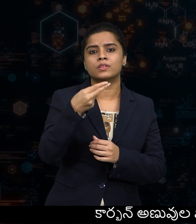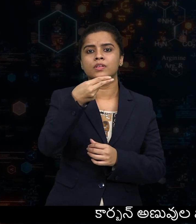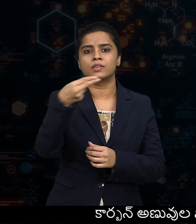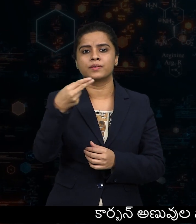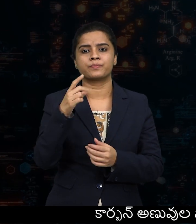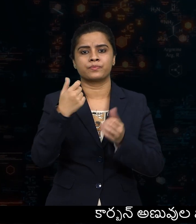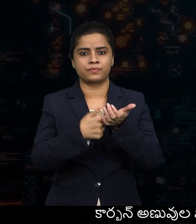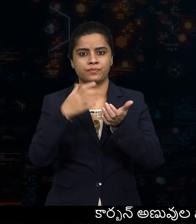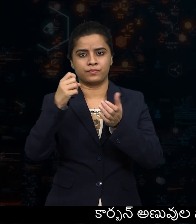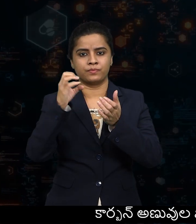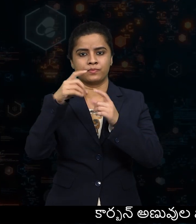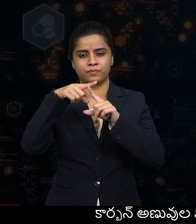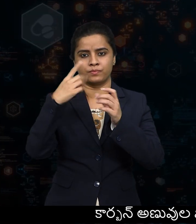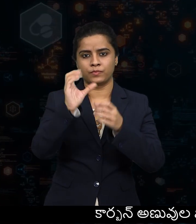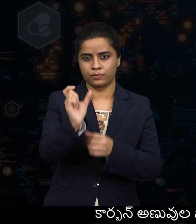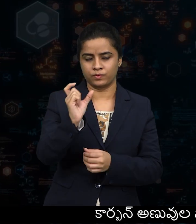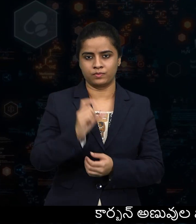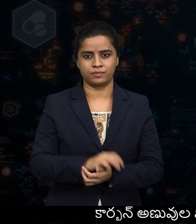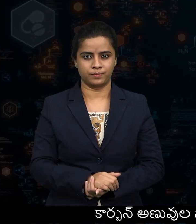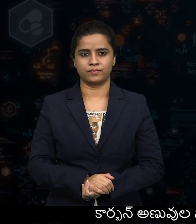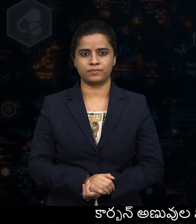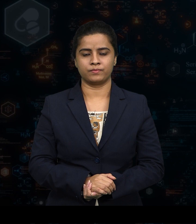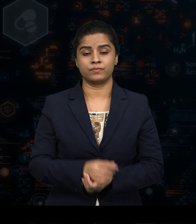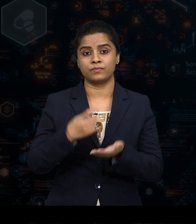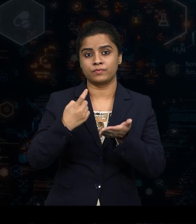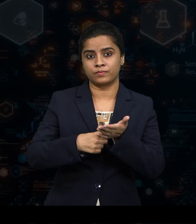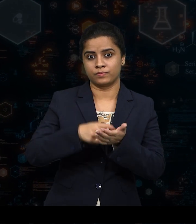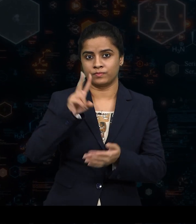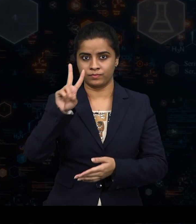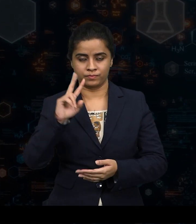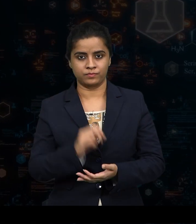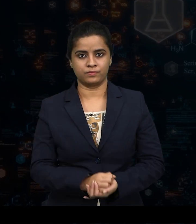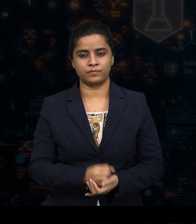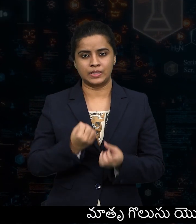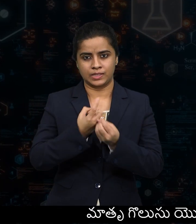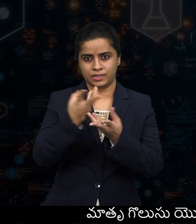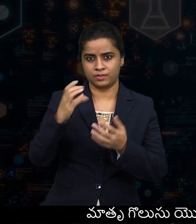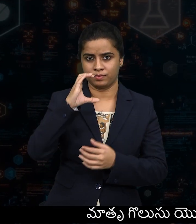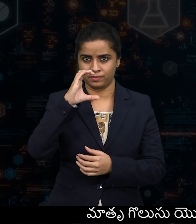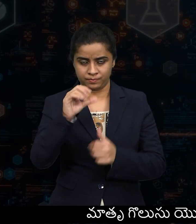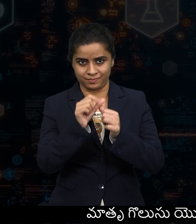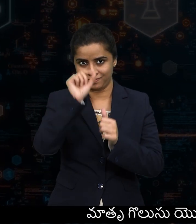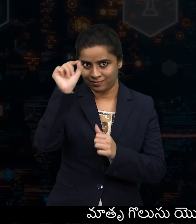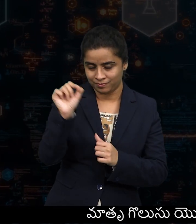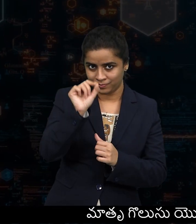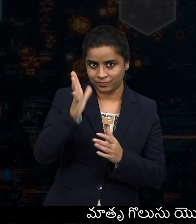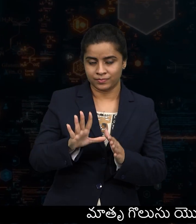కార్బన్ అణువుల పొడవైన గొలుసును గుర్తించండి. నియమం 2. మాతృగొలుసు యొక్క కార్బన్